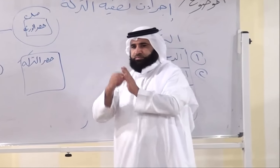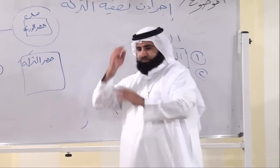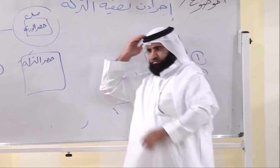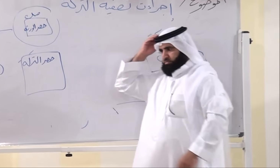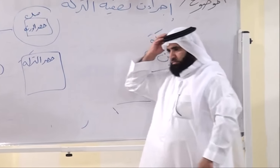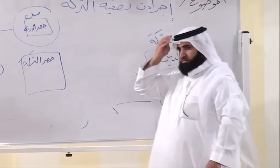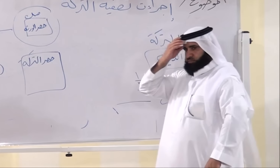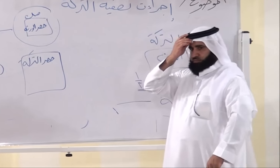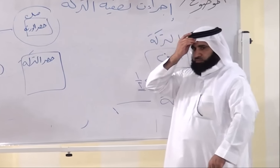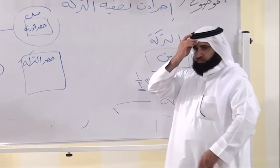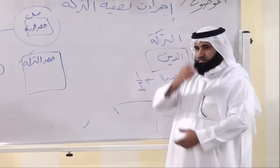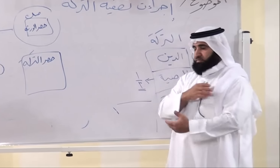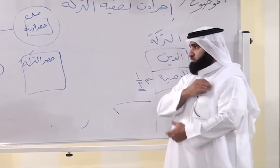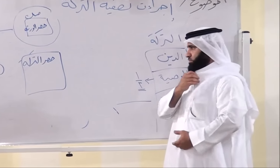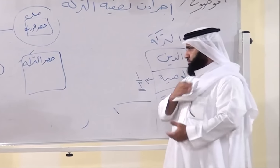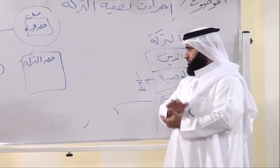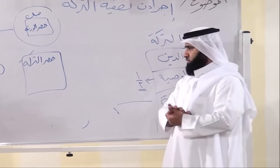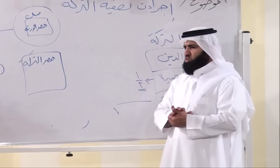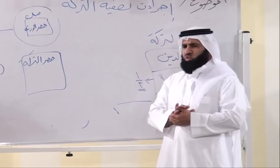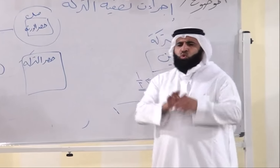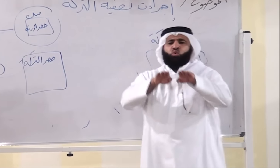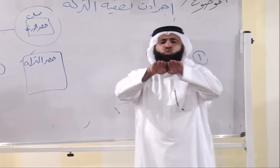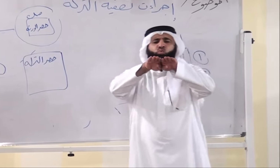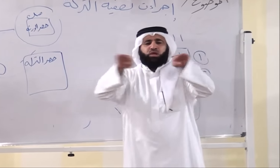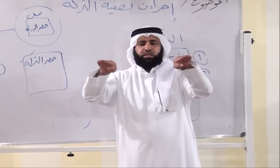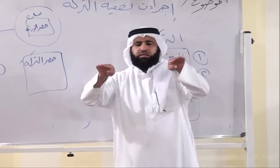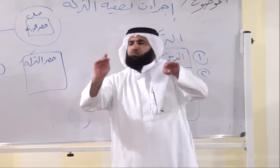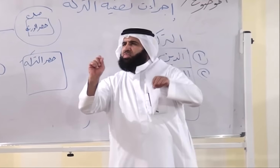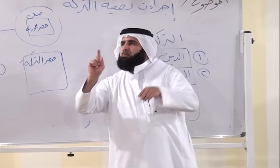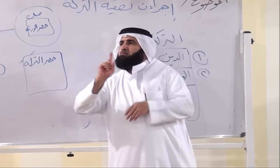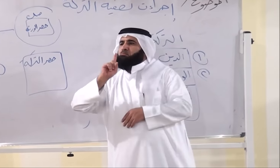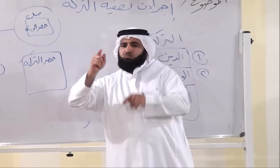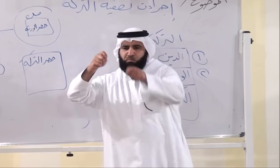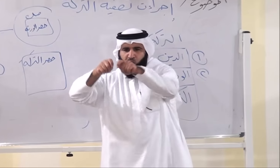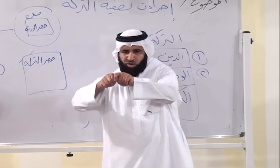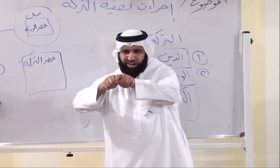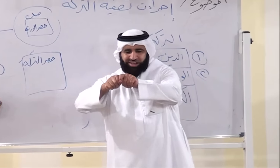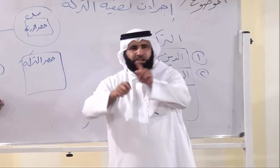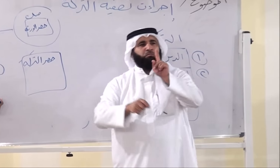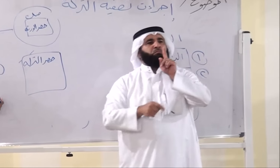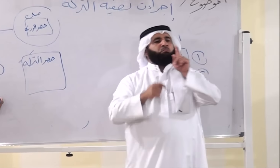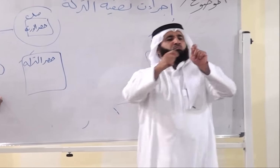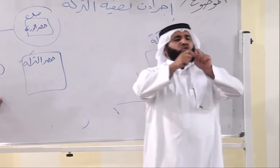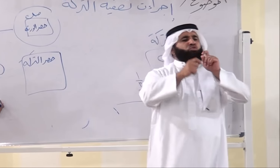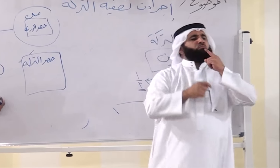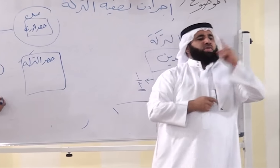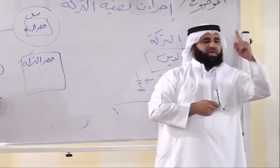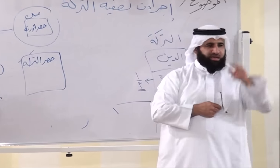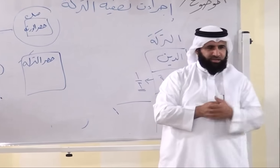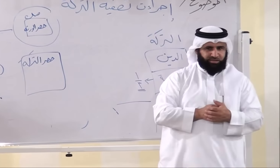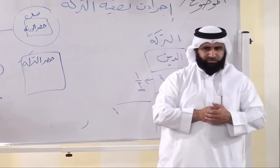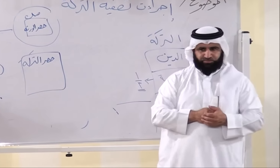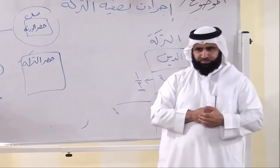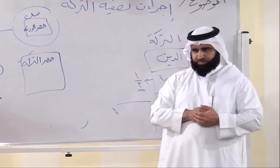ويؤخذ المتوسط بمعنى انه لو مثلا عندي عقار واحد ثمنه